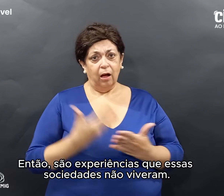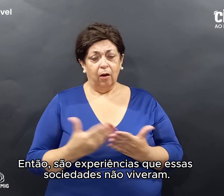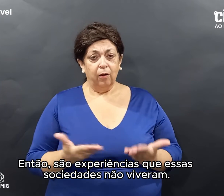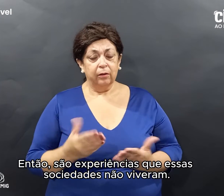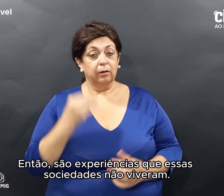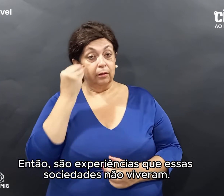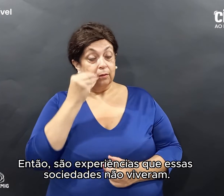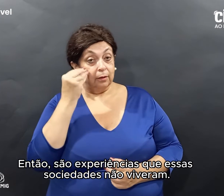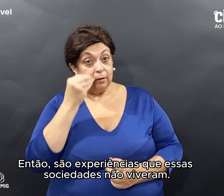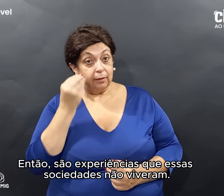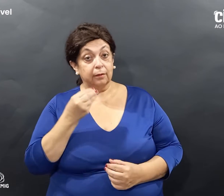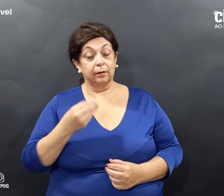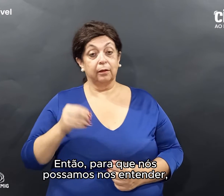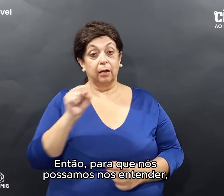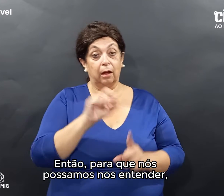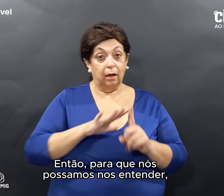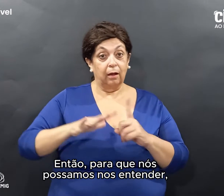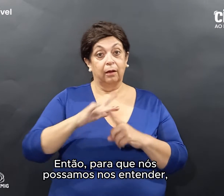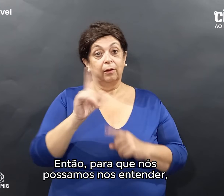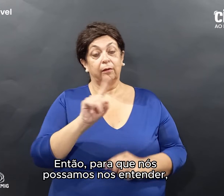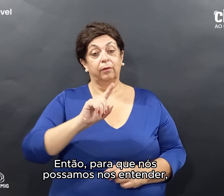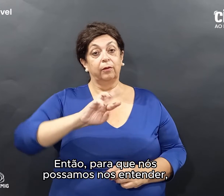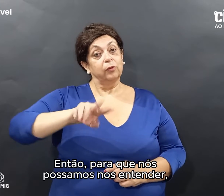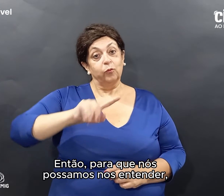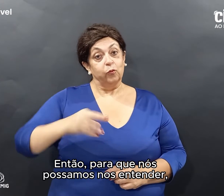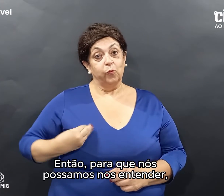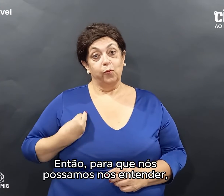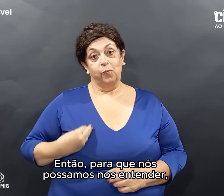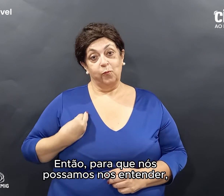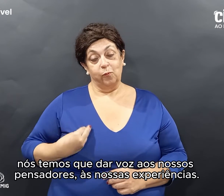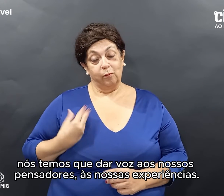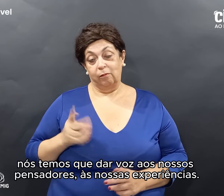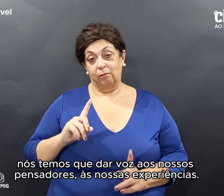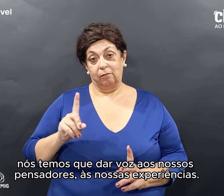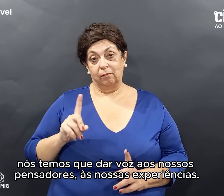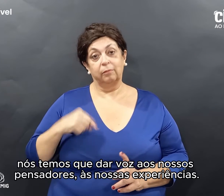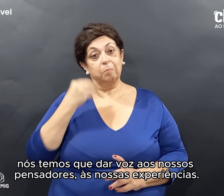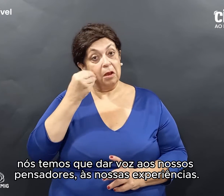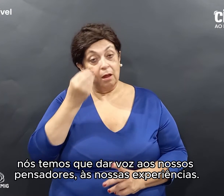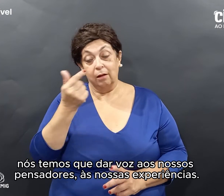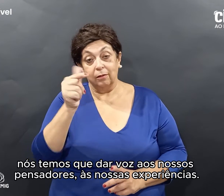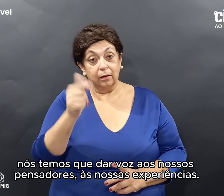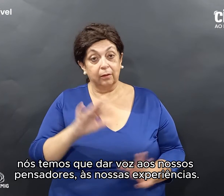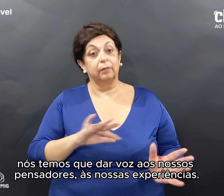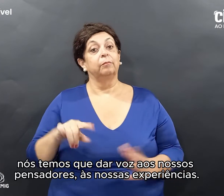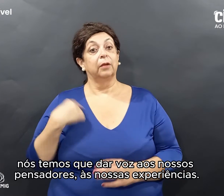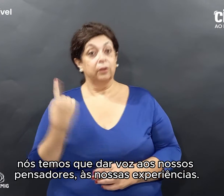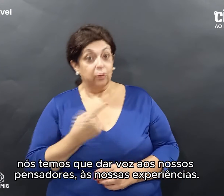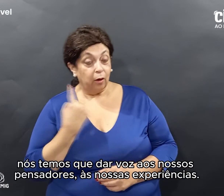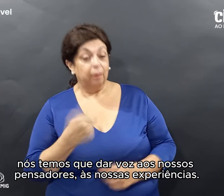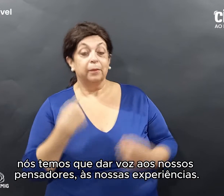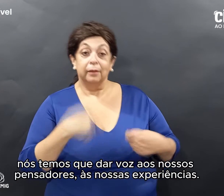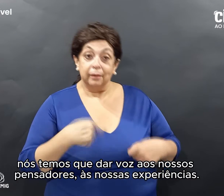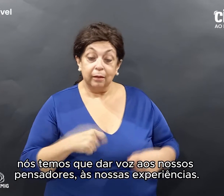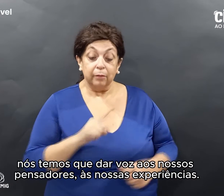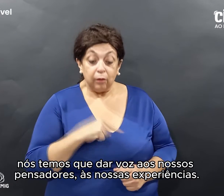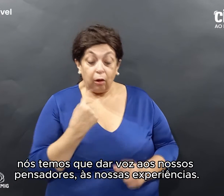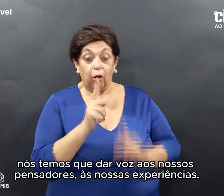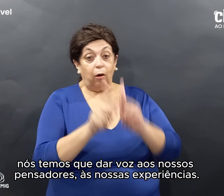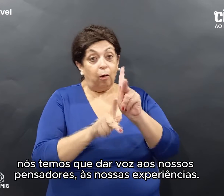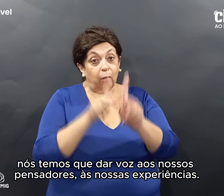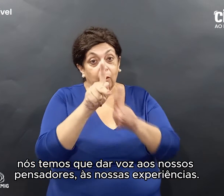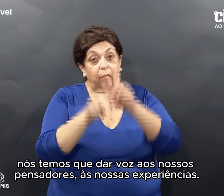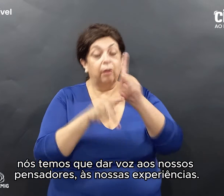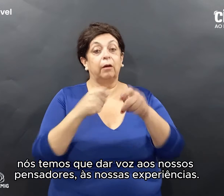essas sociedades não viveram. Então, para que nós possamos nos entender, nós temos que dar voz a